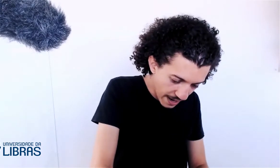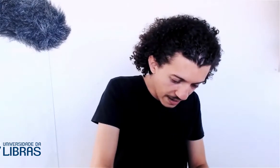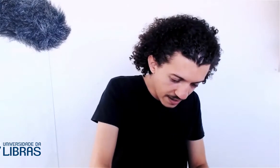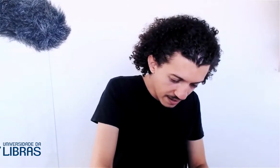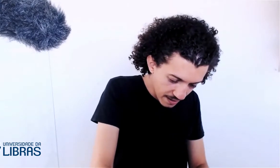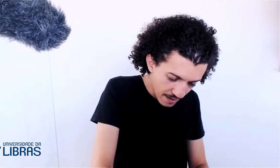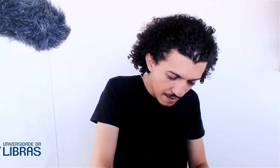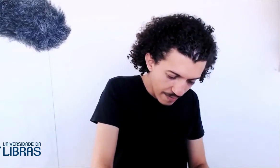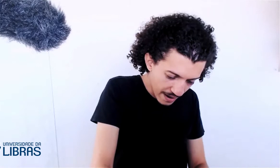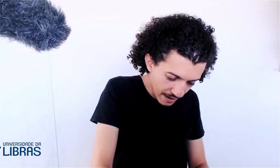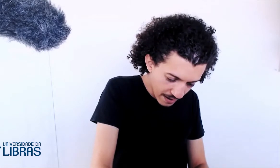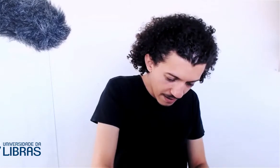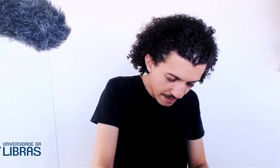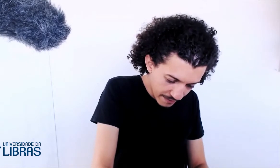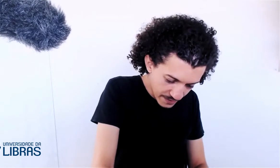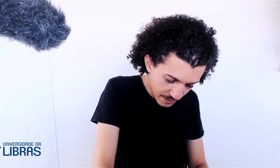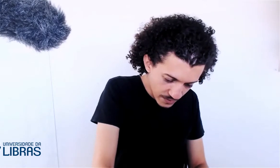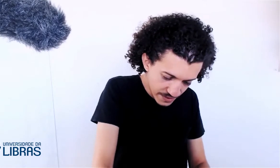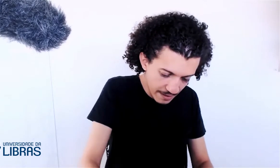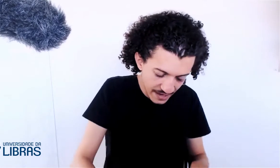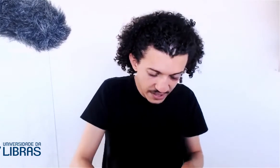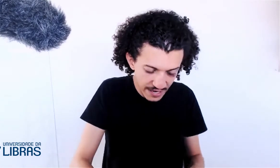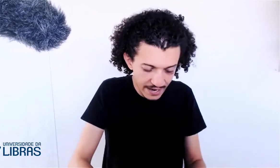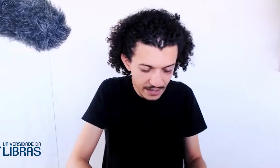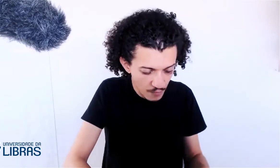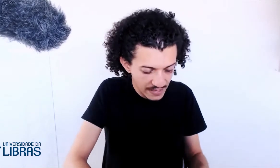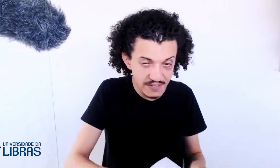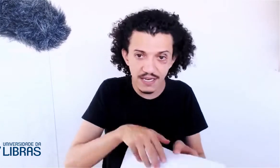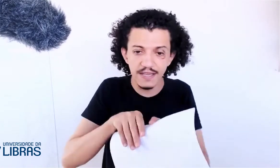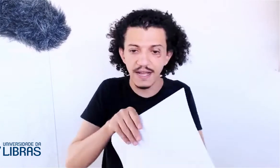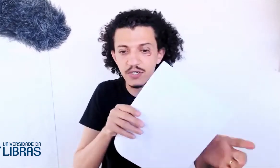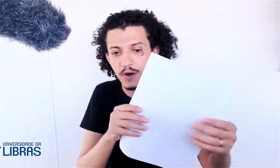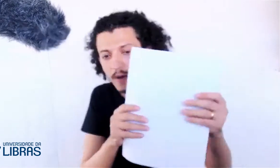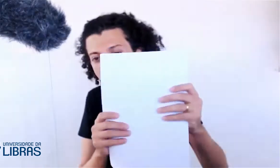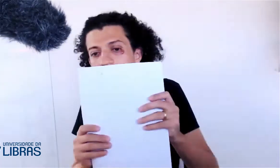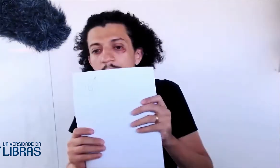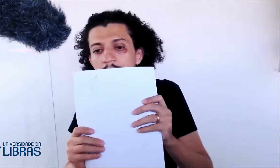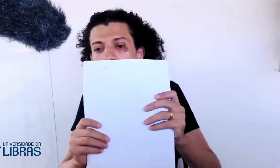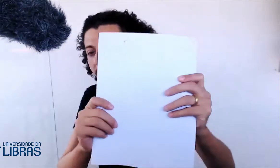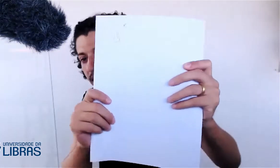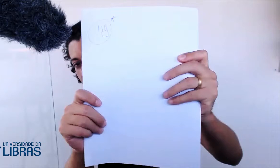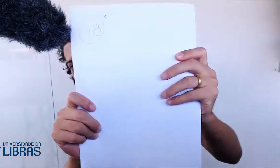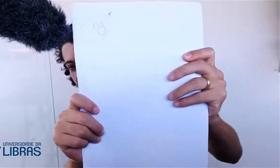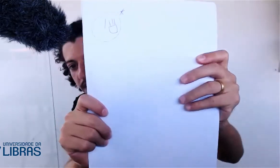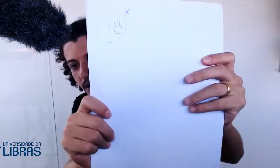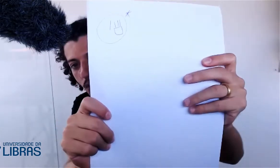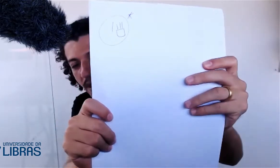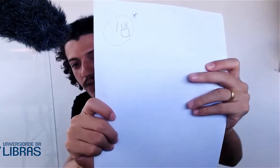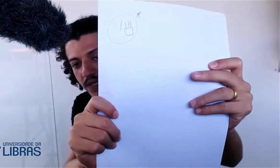mostrar aqui para que você consiga imaginar aqui com mais facilidade. Aqui, ó. Então, aqui está escrito o meu